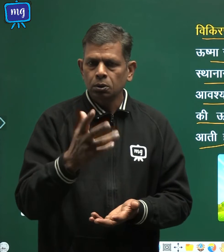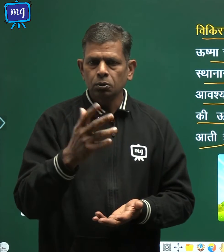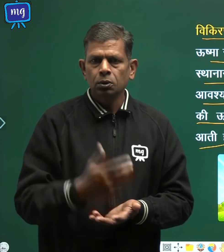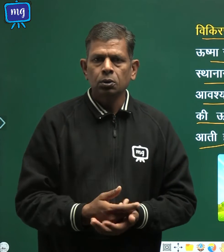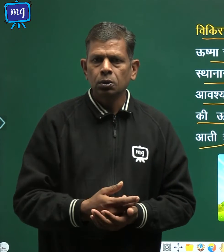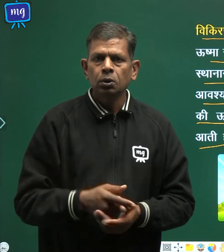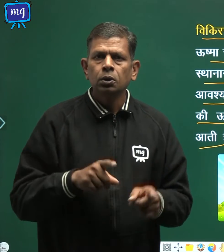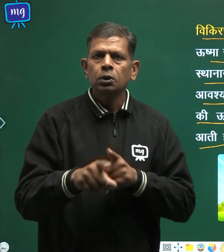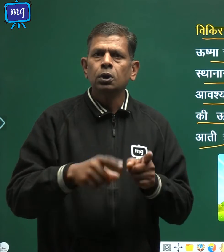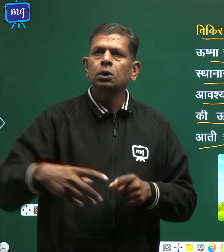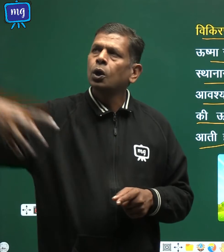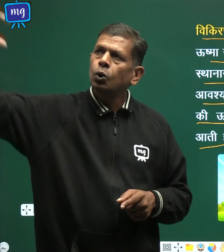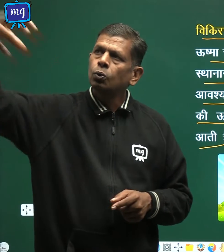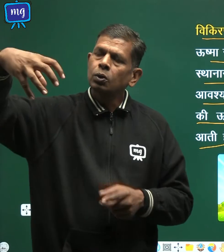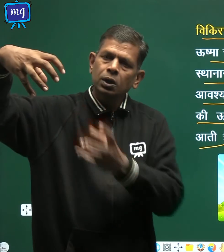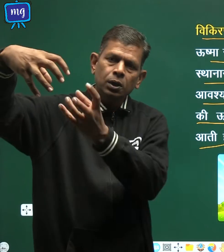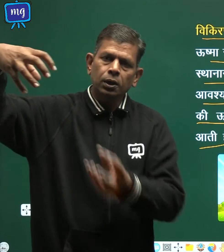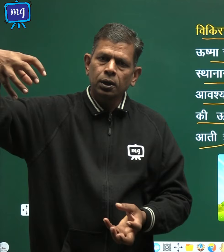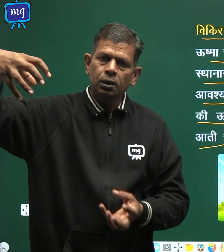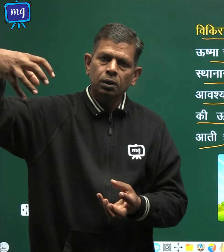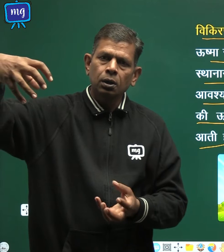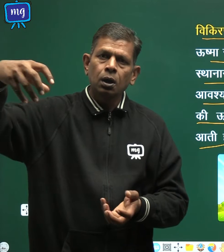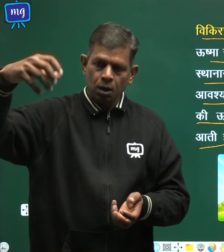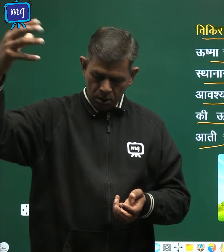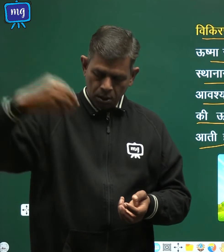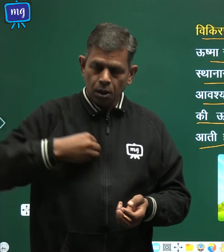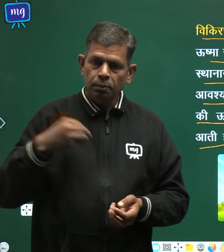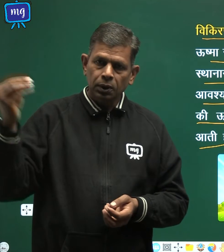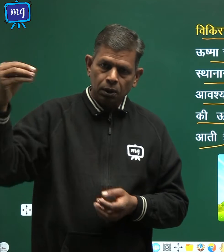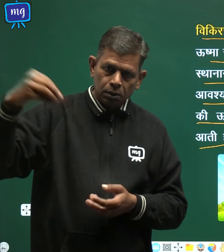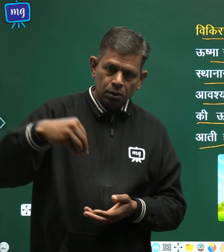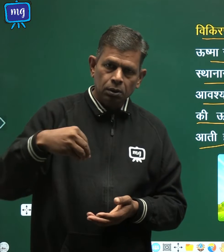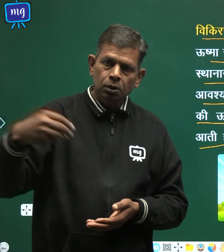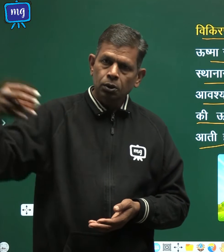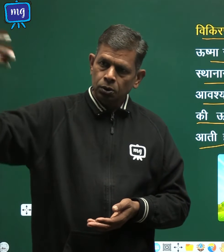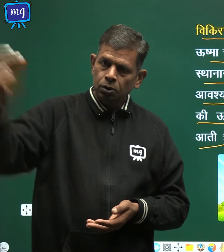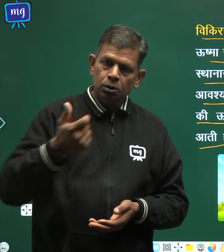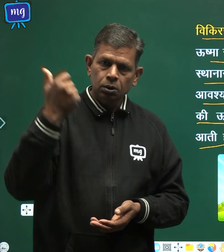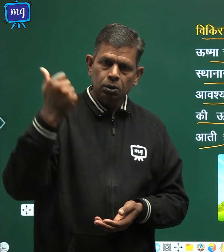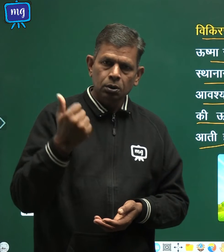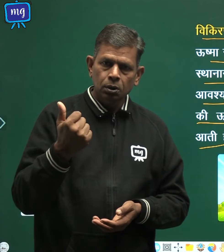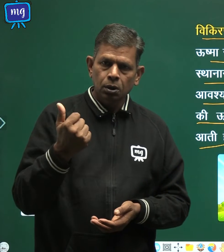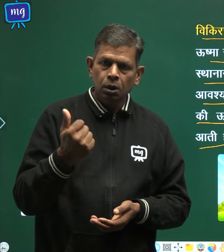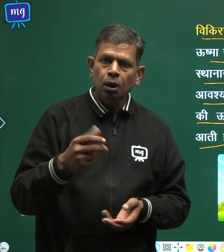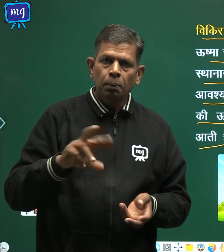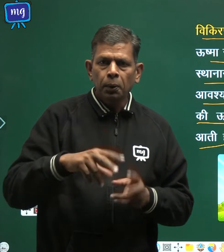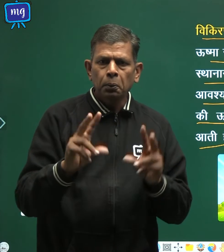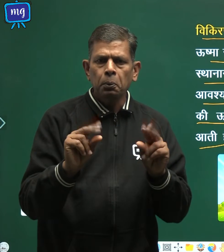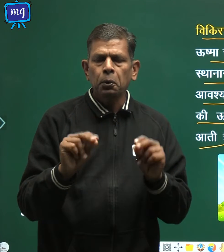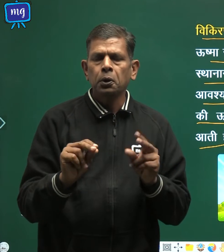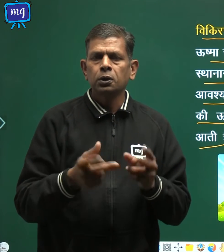जैसे सूर्य की किरणें हम तक सीधे बिना किसी माध्यम